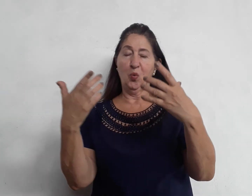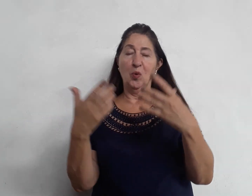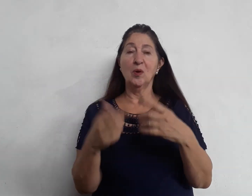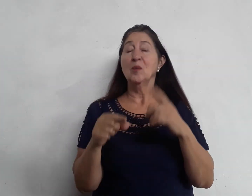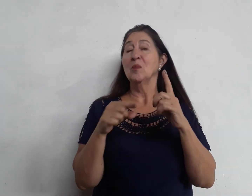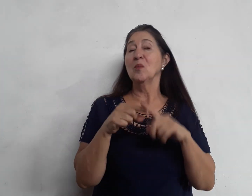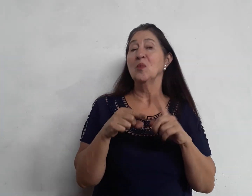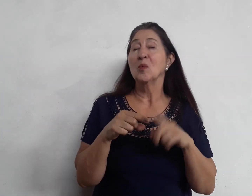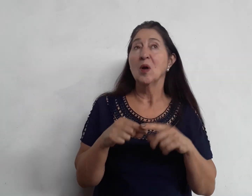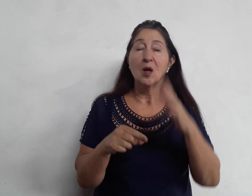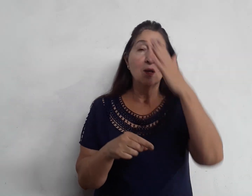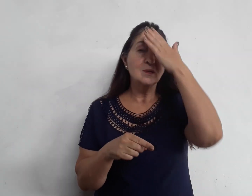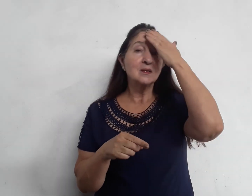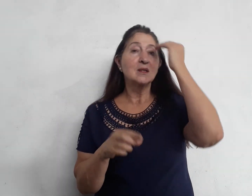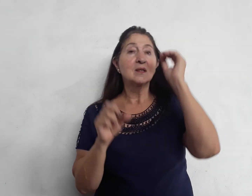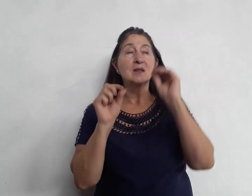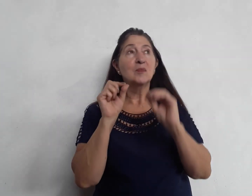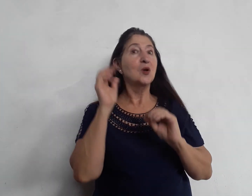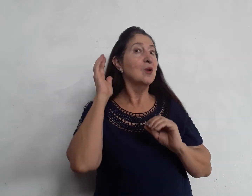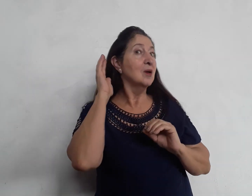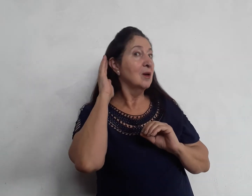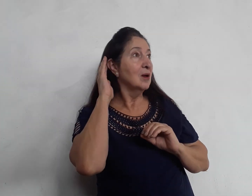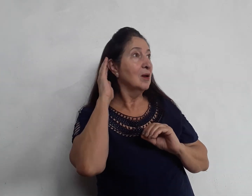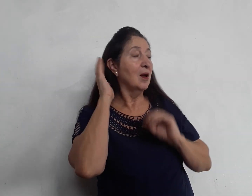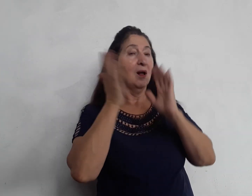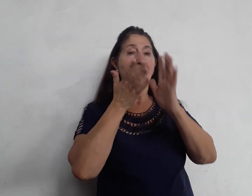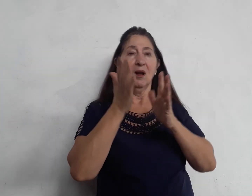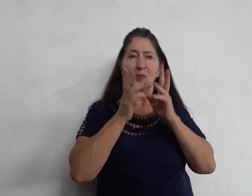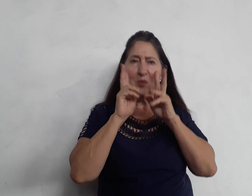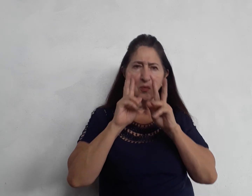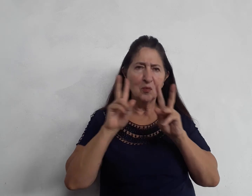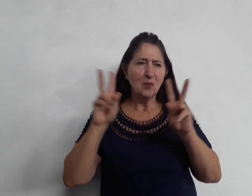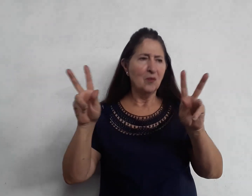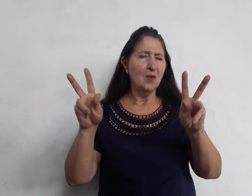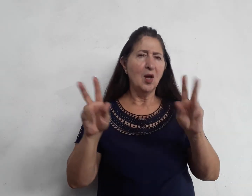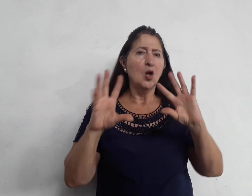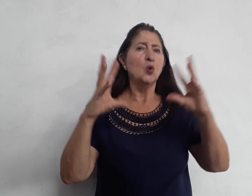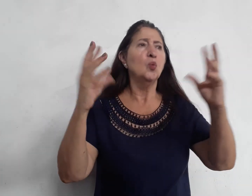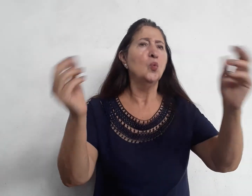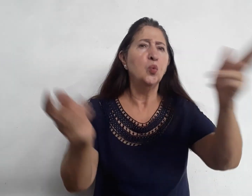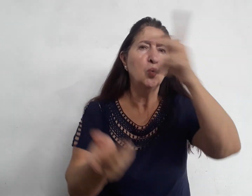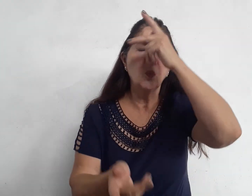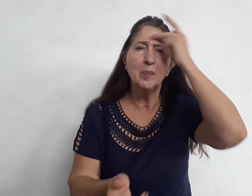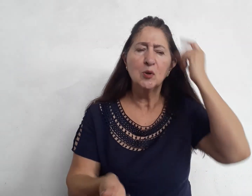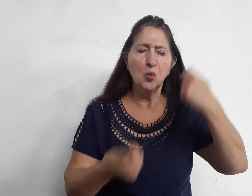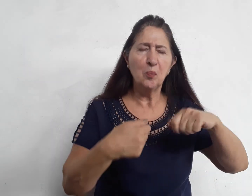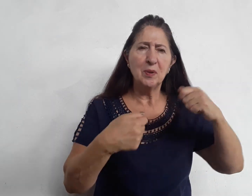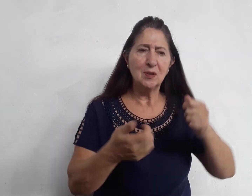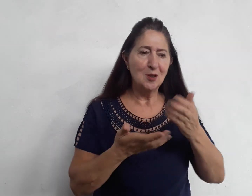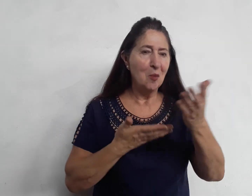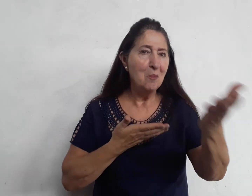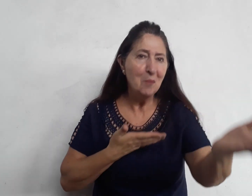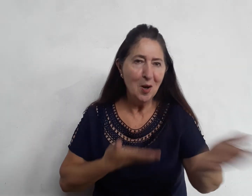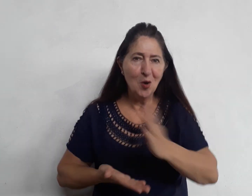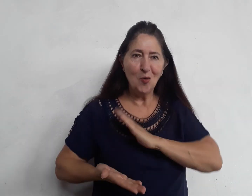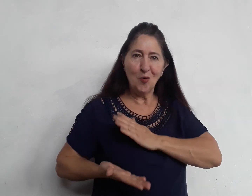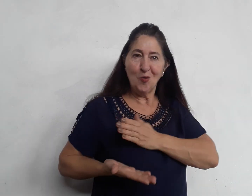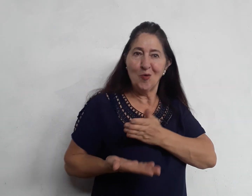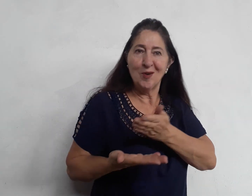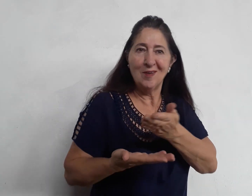Amemos, escutemos ao grito daqueles que sofrem. Sejamos mãos, coração,